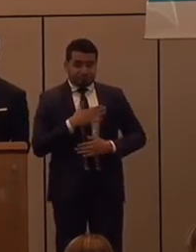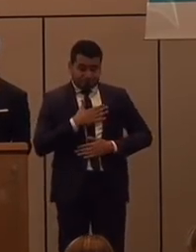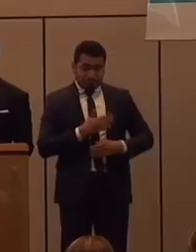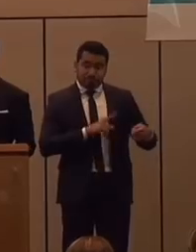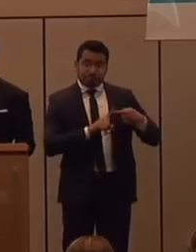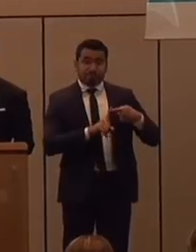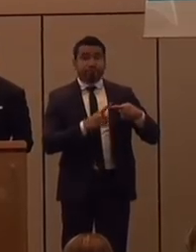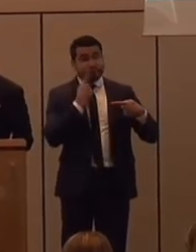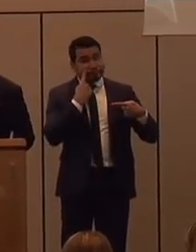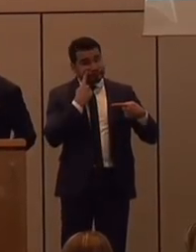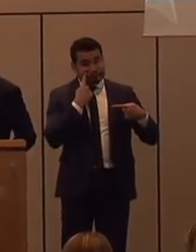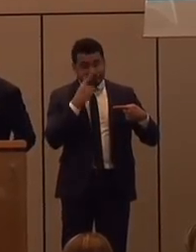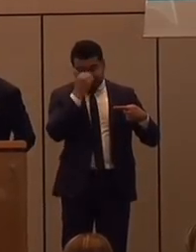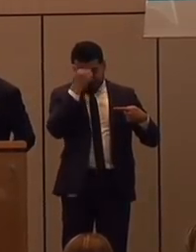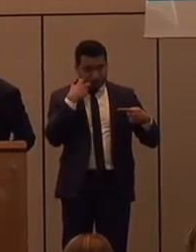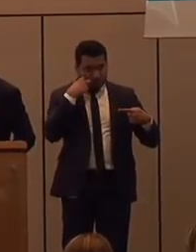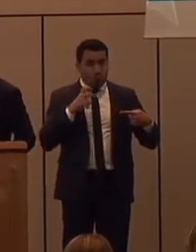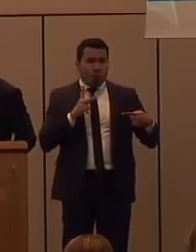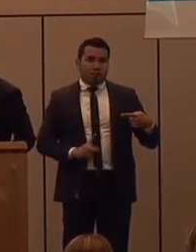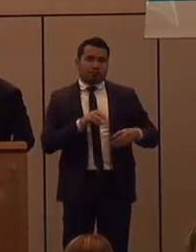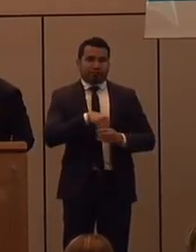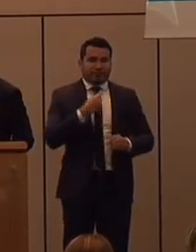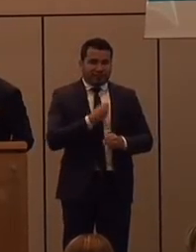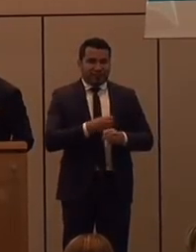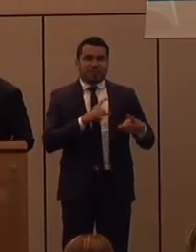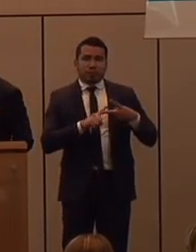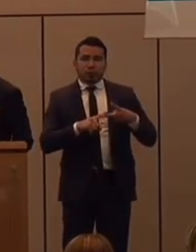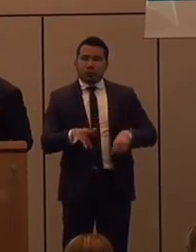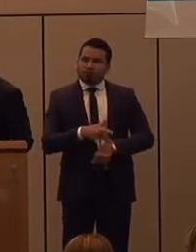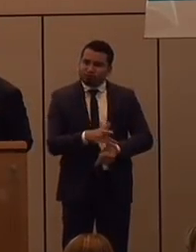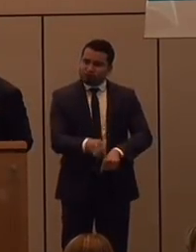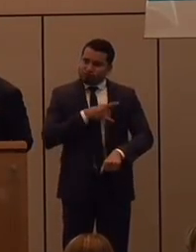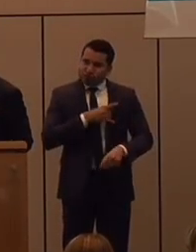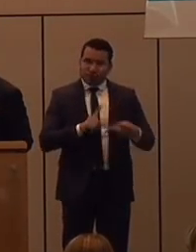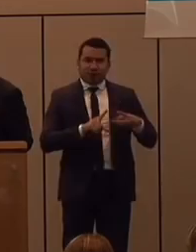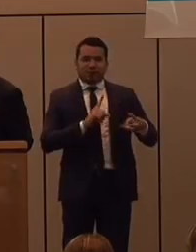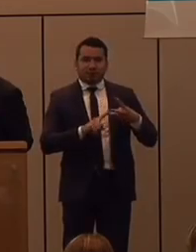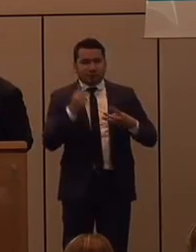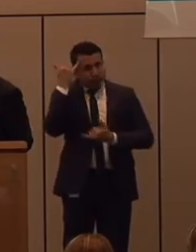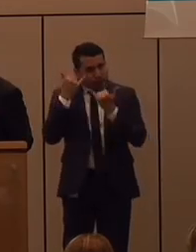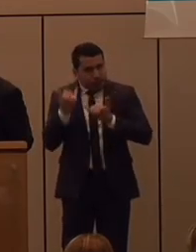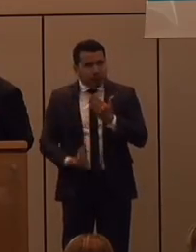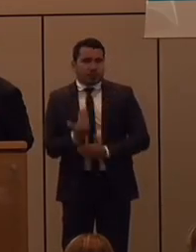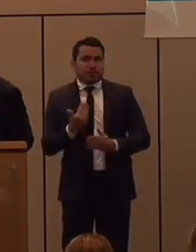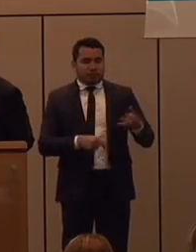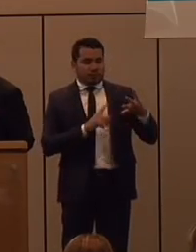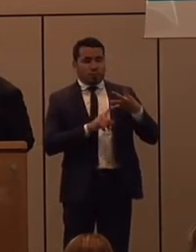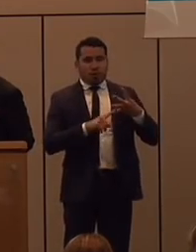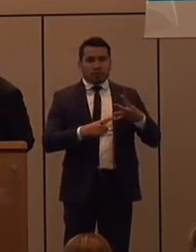capital humano dos motivación tres innovación no y cuatro ganas